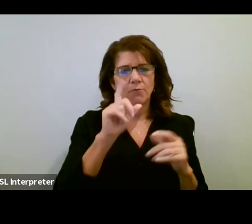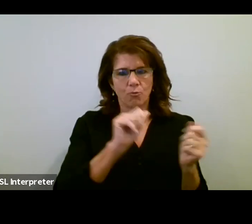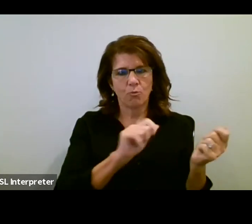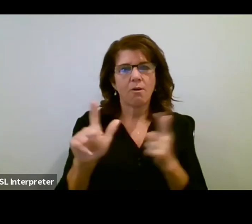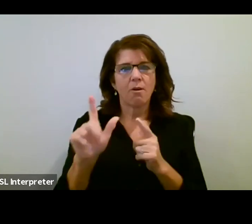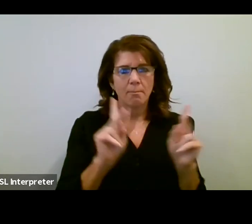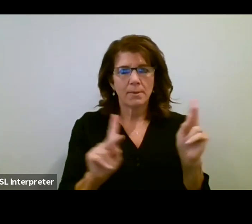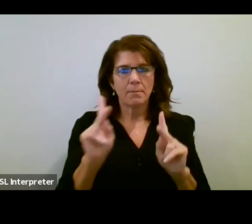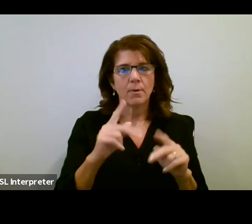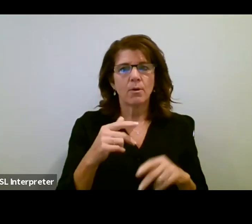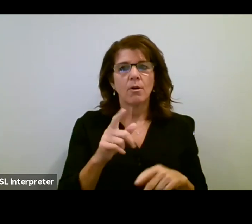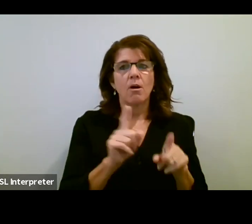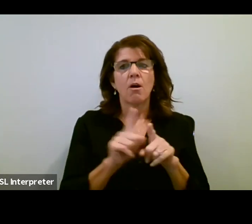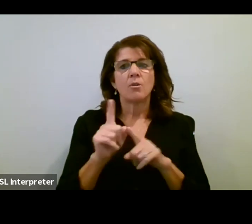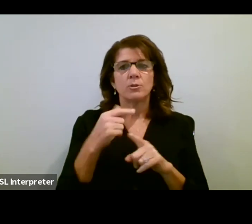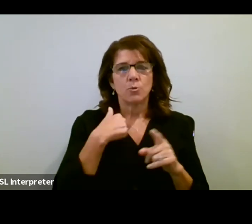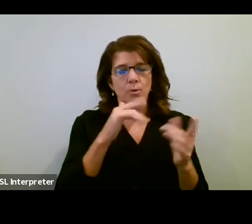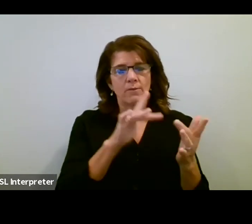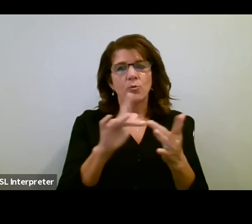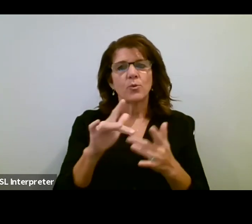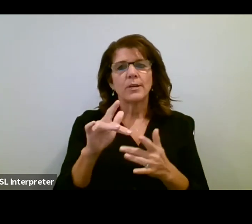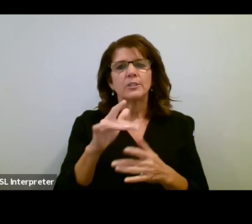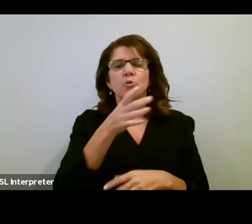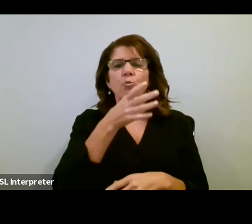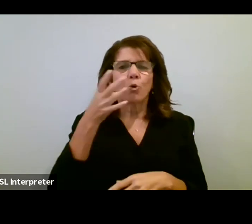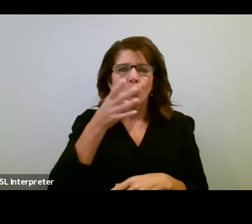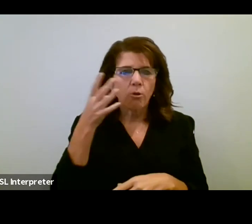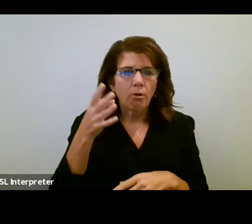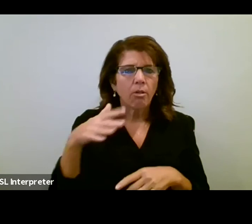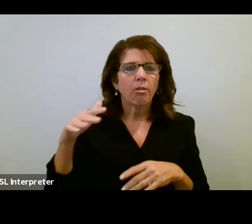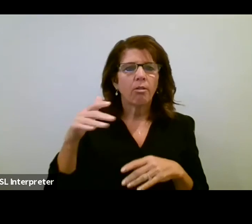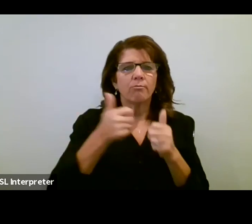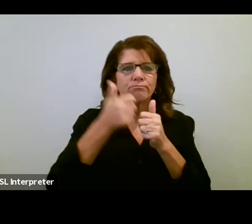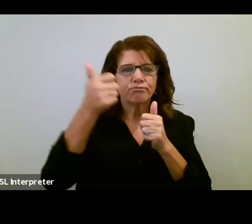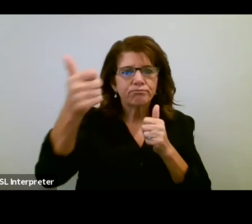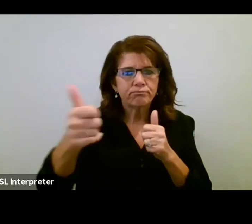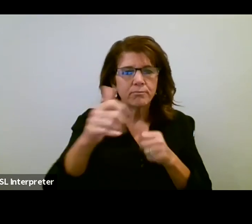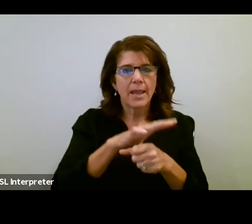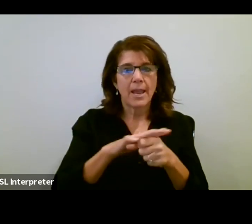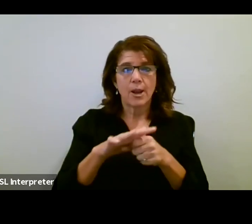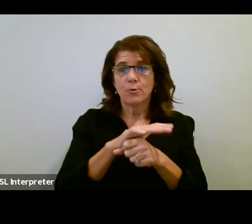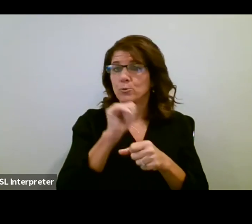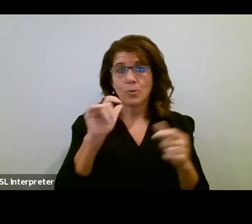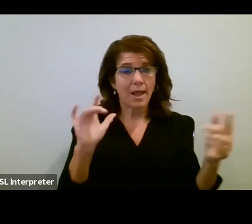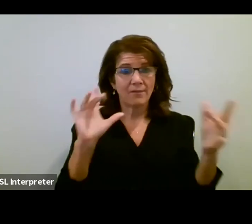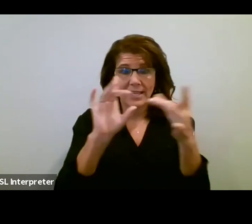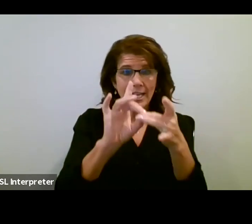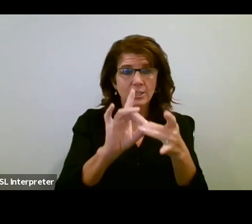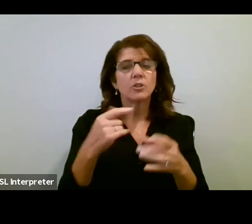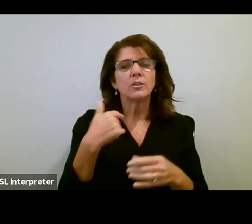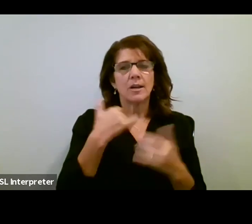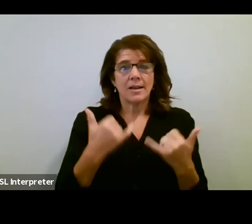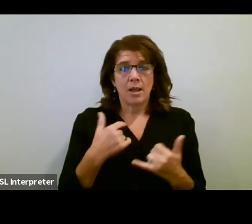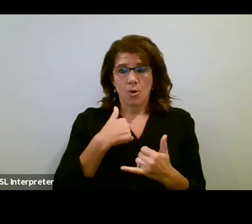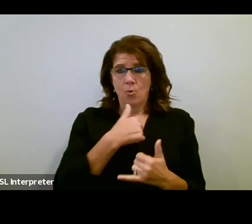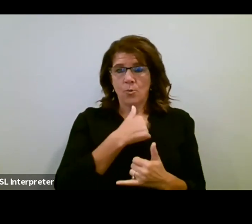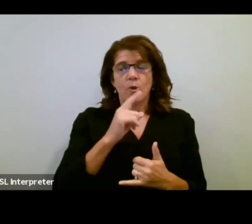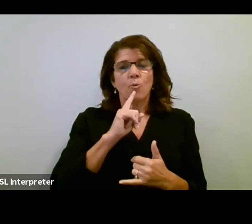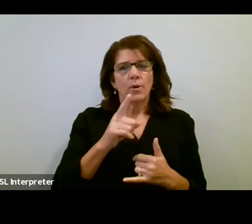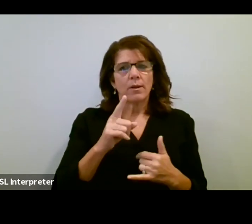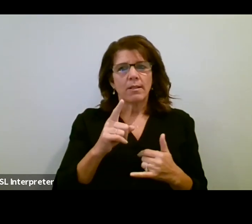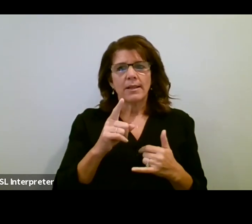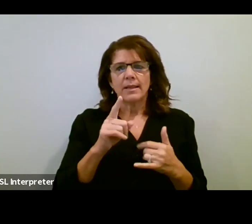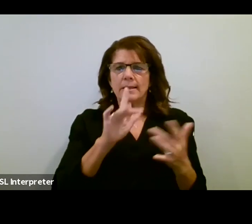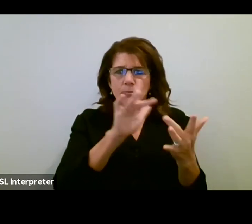tenían conexión y que hoy día estamos llegando a un público mayor, aunque nos falta mucho. Todo esto les permitió